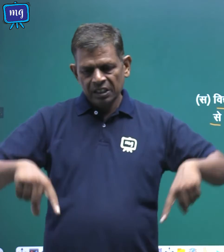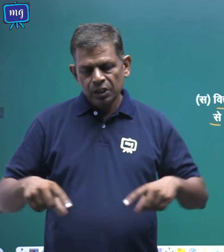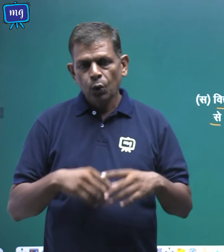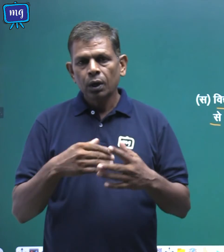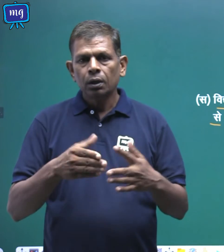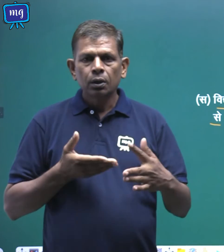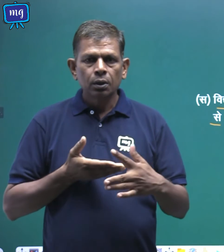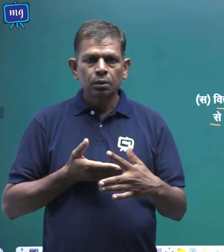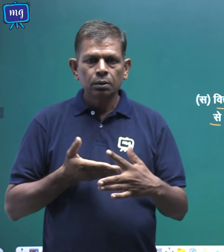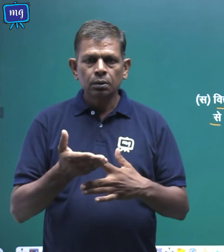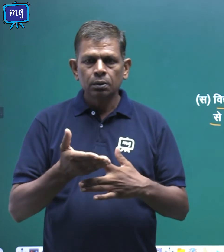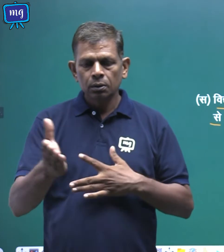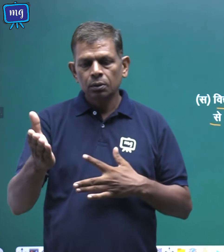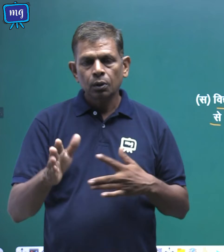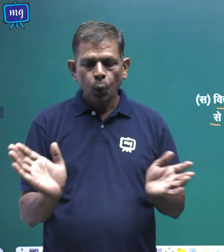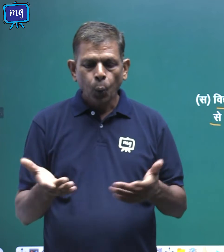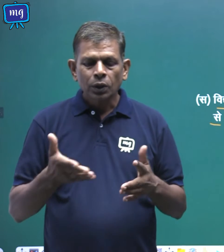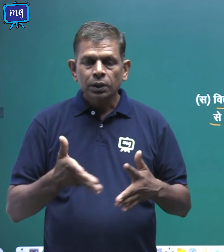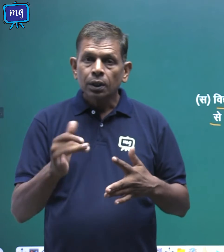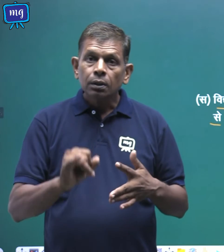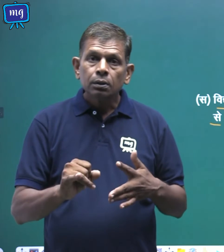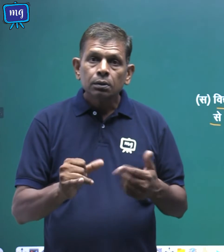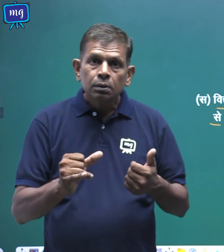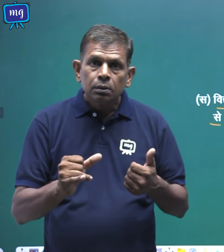होकर प्रवाहित हो सकती है।